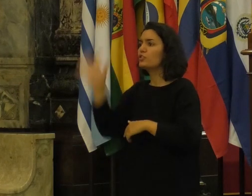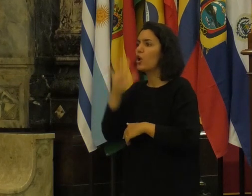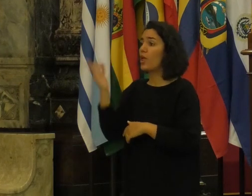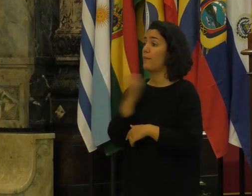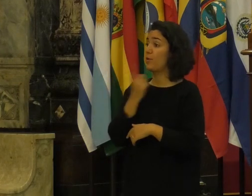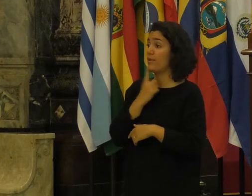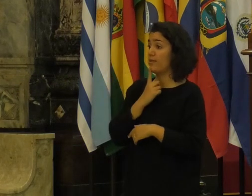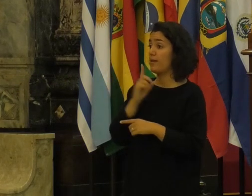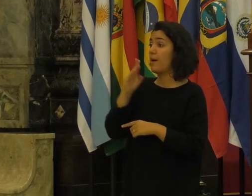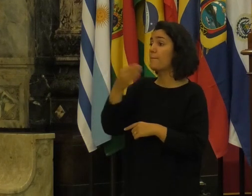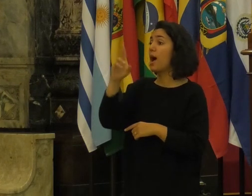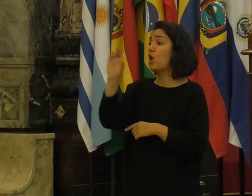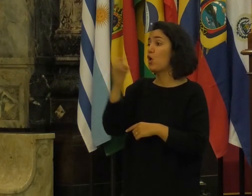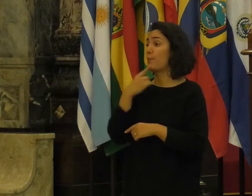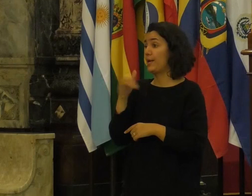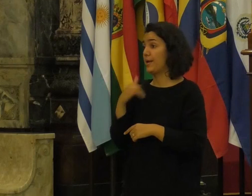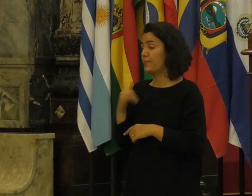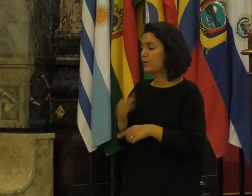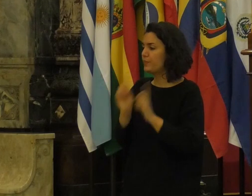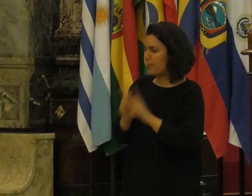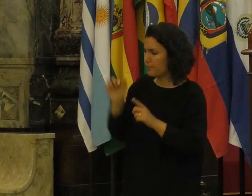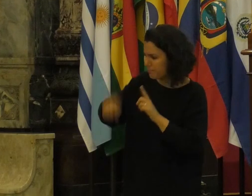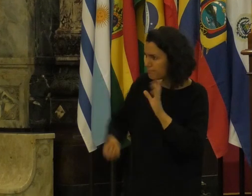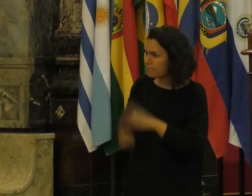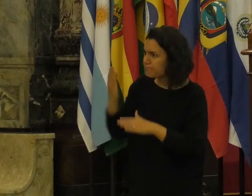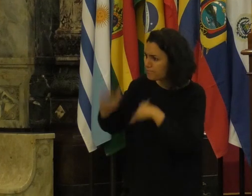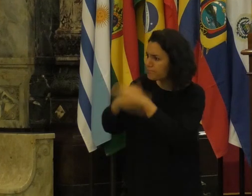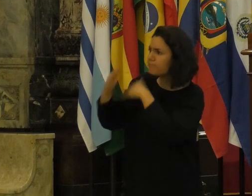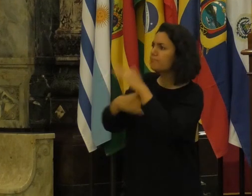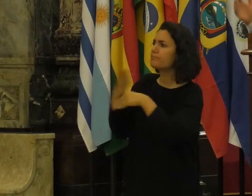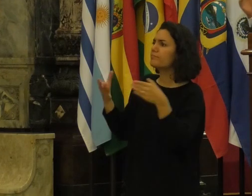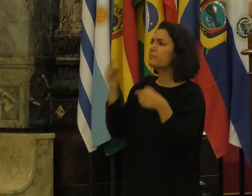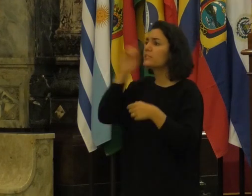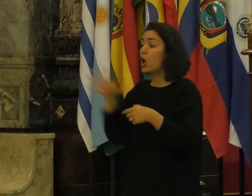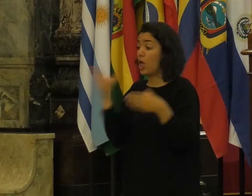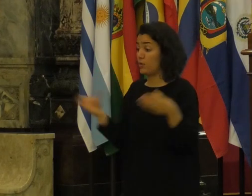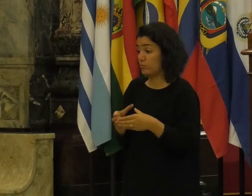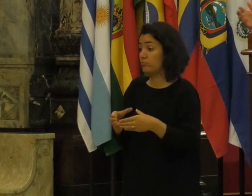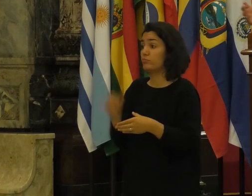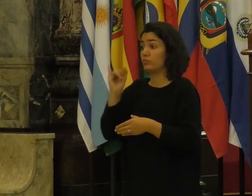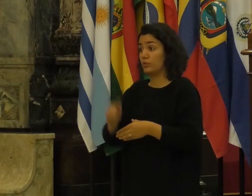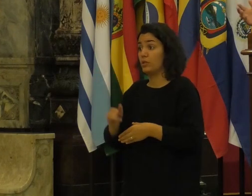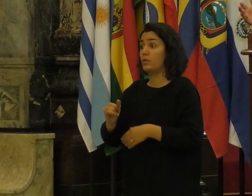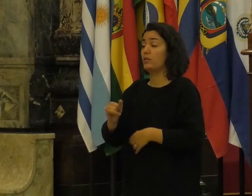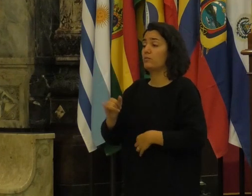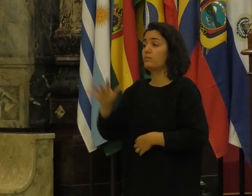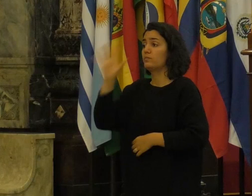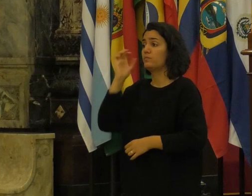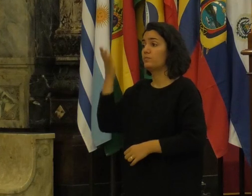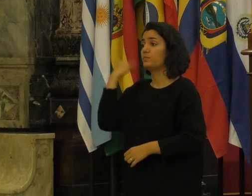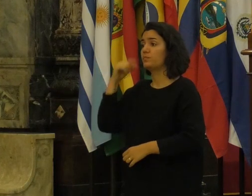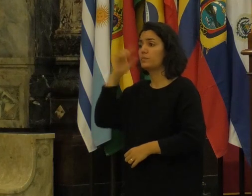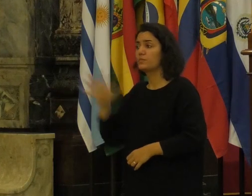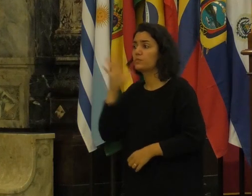Ignacio Martín Baró. Aquí surgieron importantes desarrollos de psicología comunitaria, recordemos varios